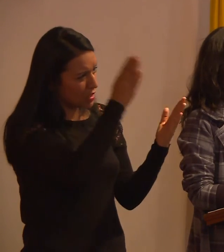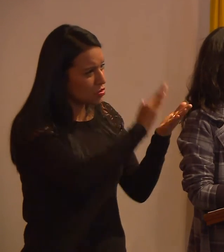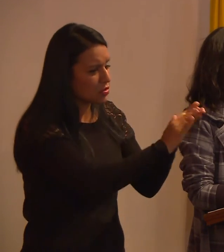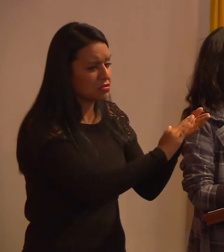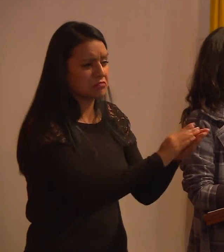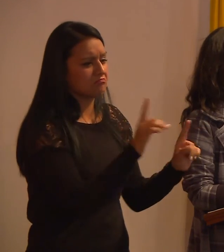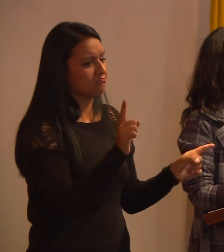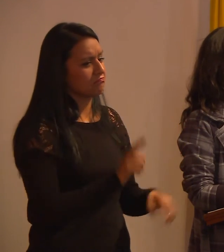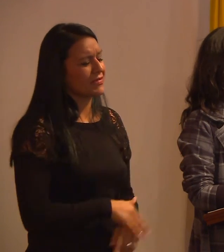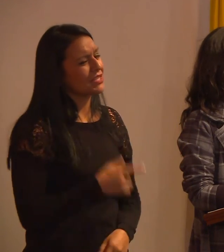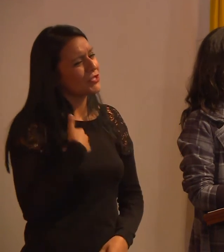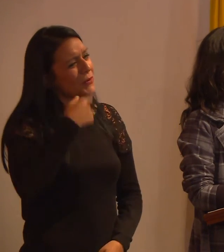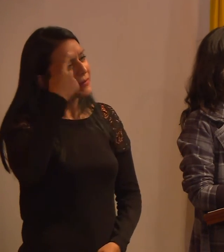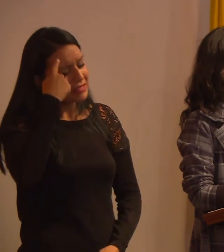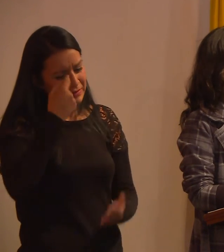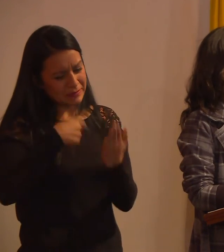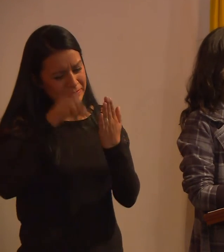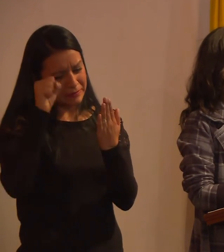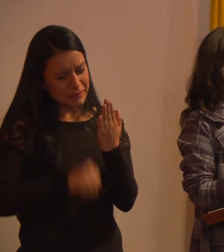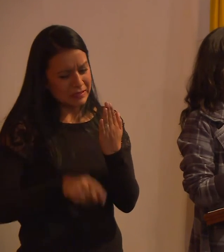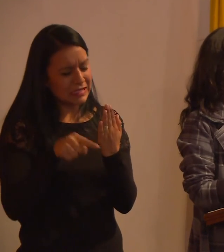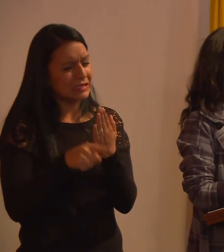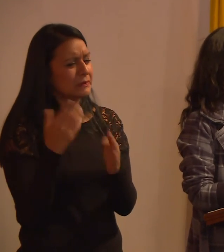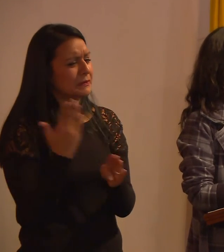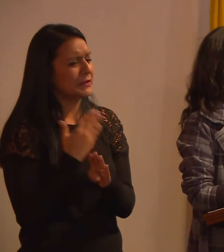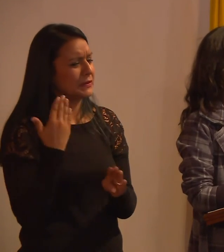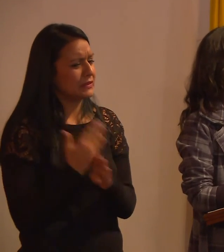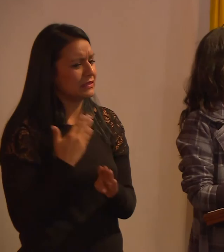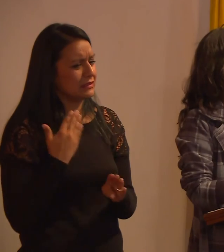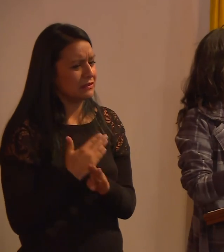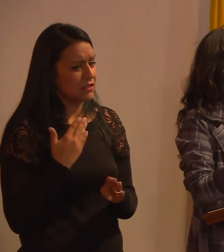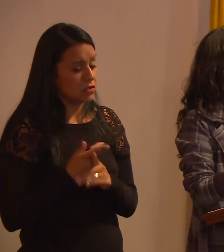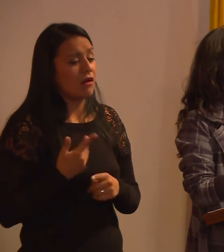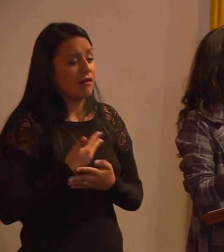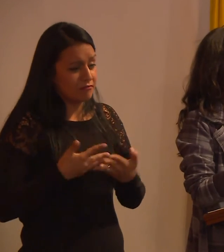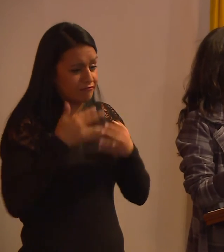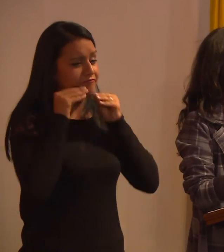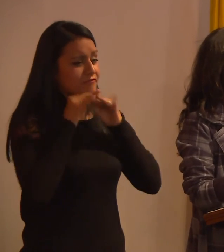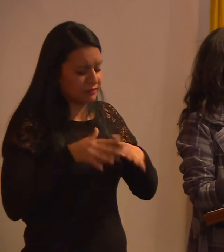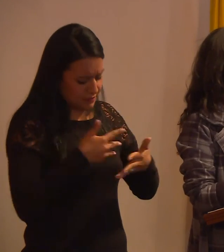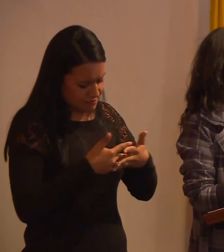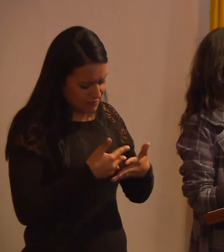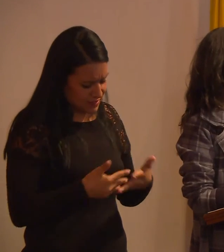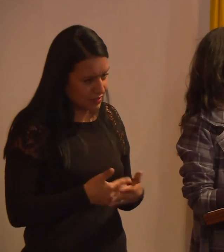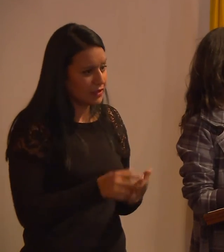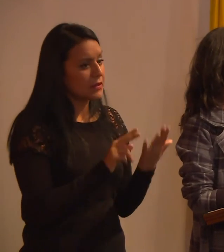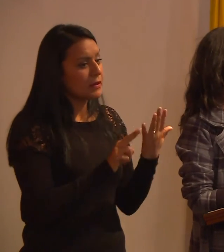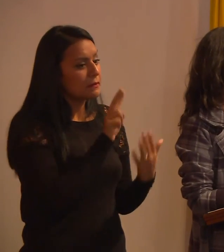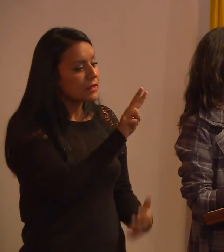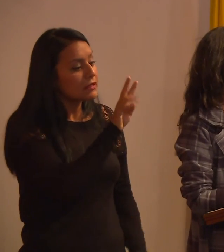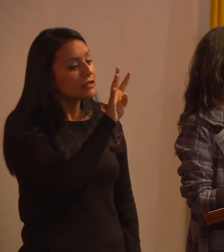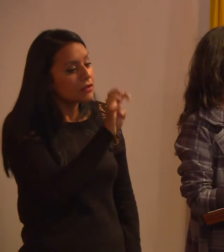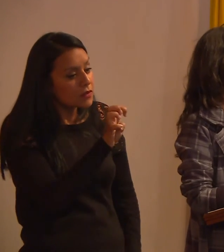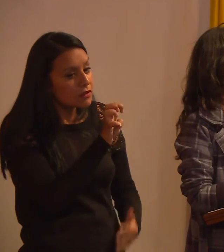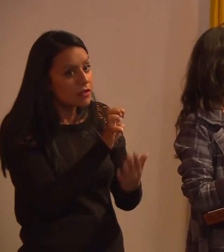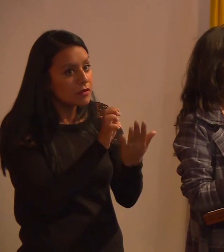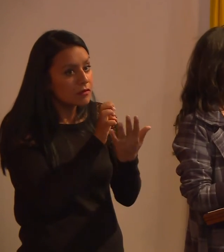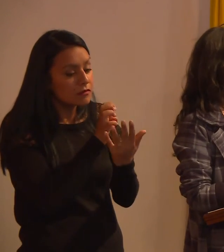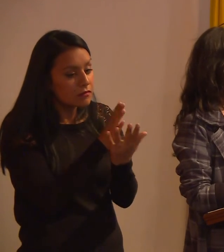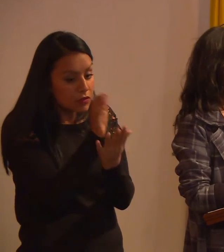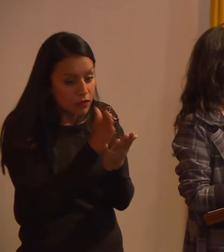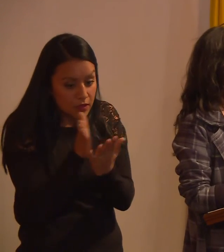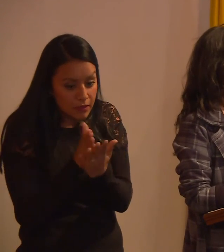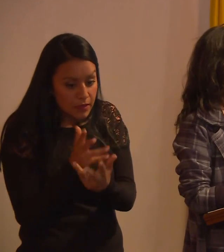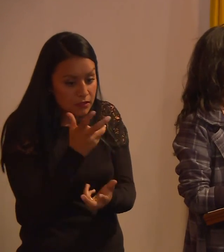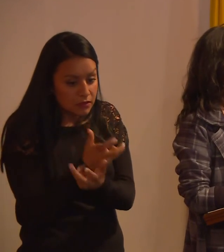pienso que la acreditación tiene unos problemas gravísimos, he escrito sobre eso, he analizado los 29 programas en ciencias sociales en el país para